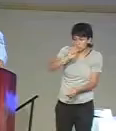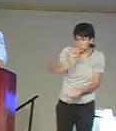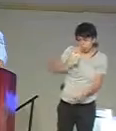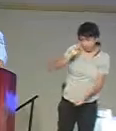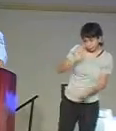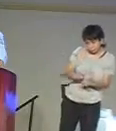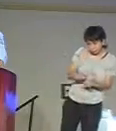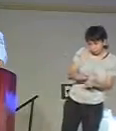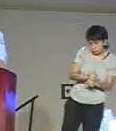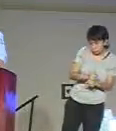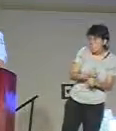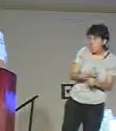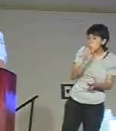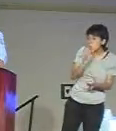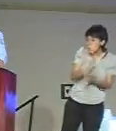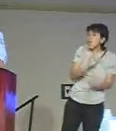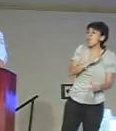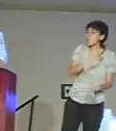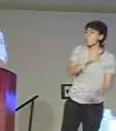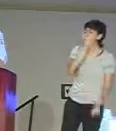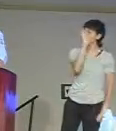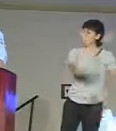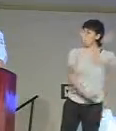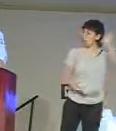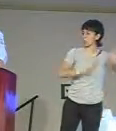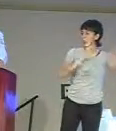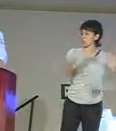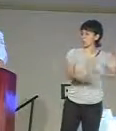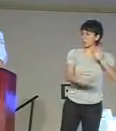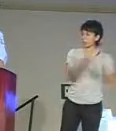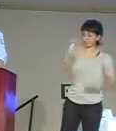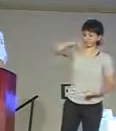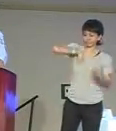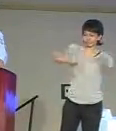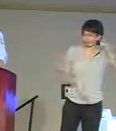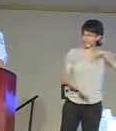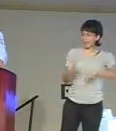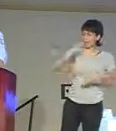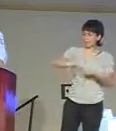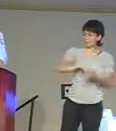tratamiento antirretrovírico. Y en el 2009 fue el